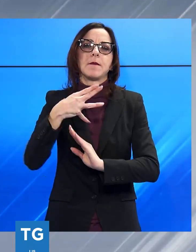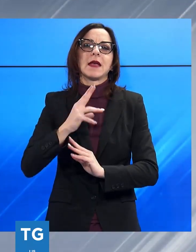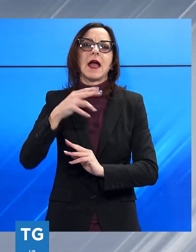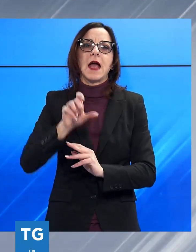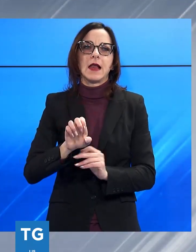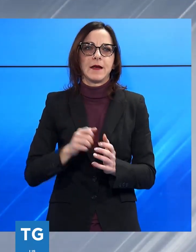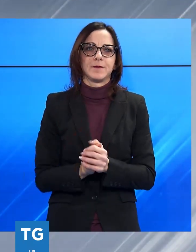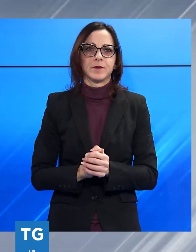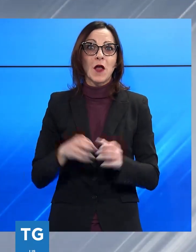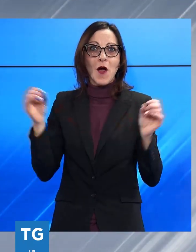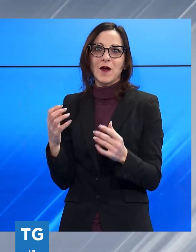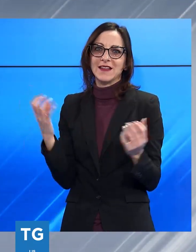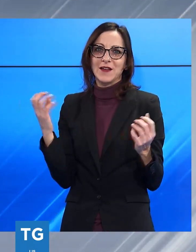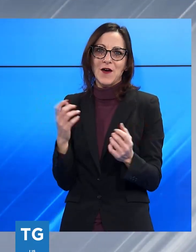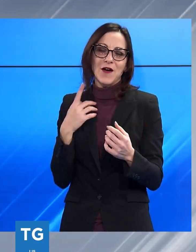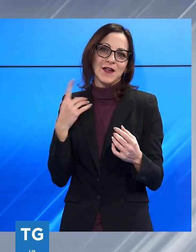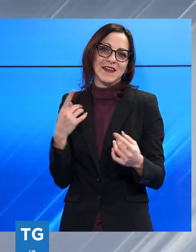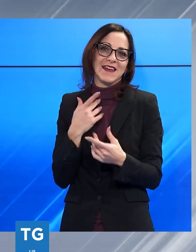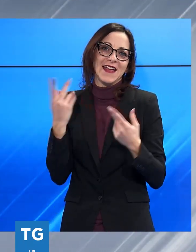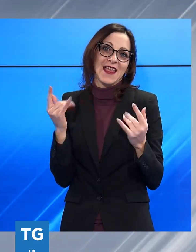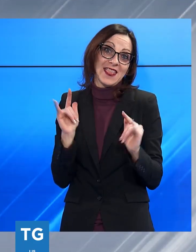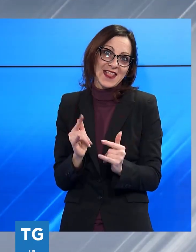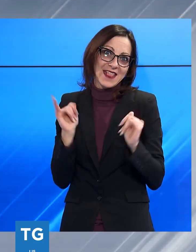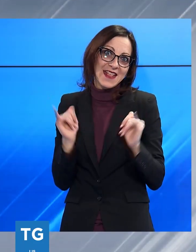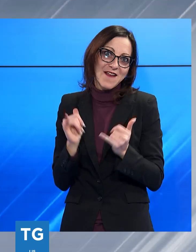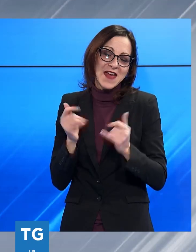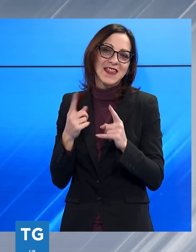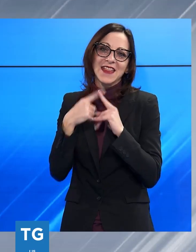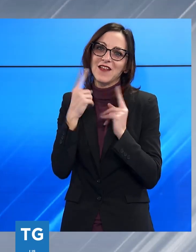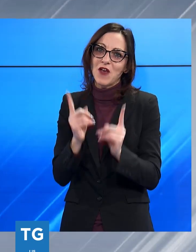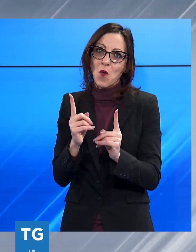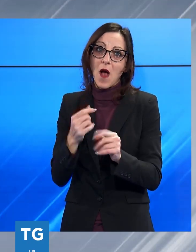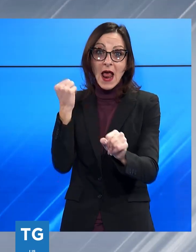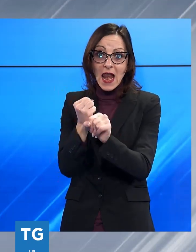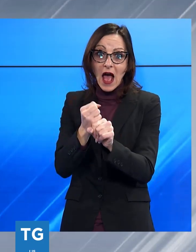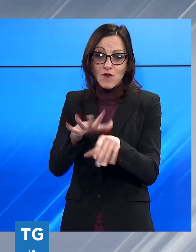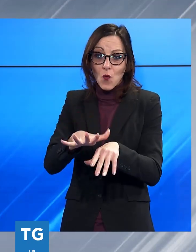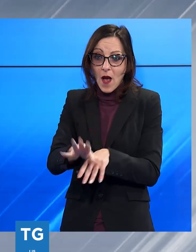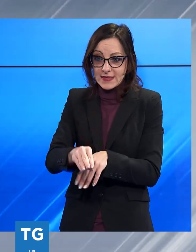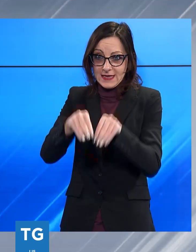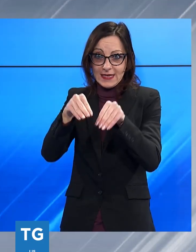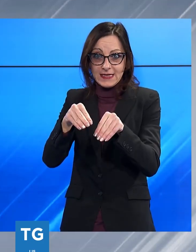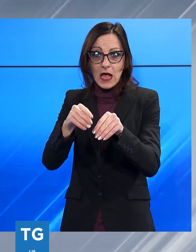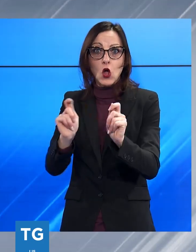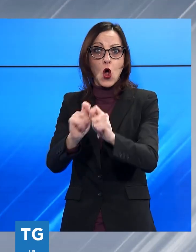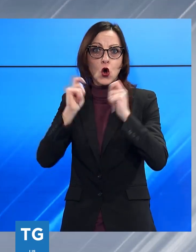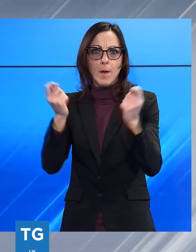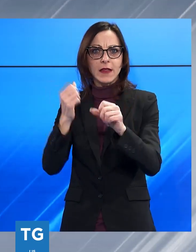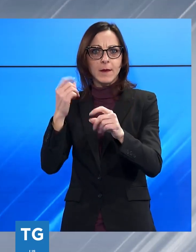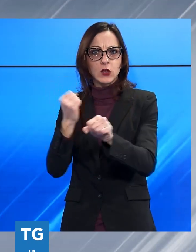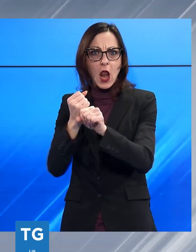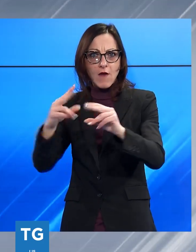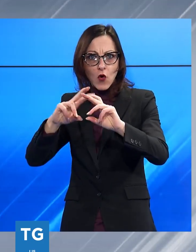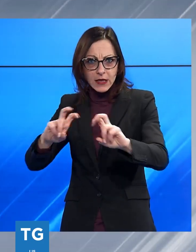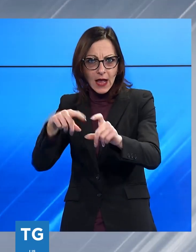un modo simpatico per dire che stanno per iniziare i lavori il completamento dei lavori e delle indagini preliminari per il restauro